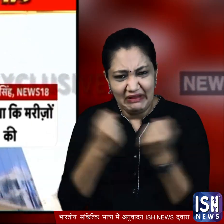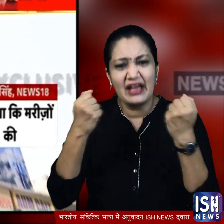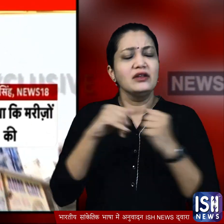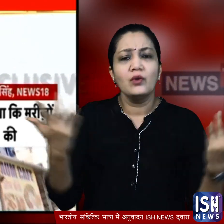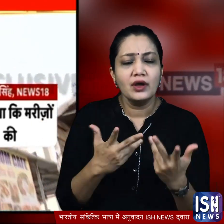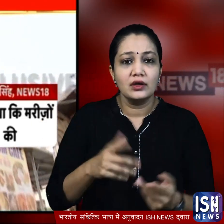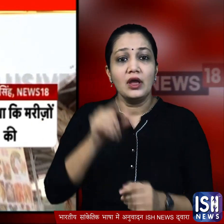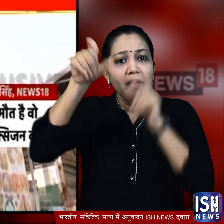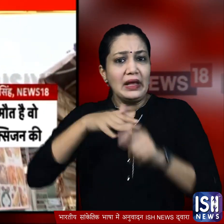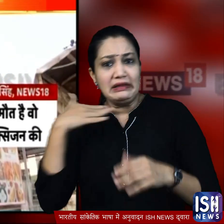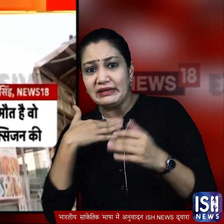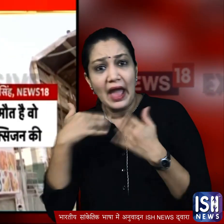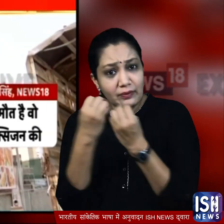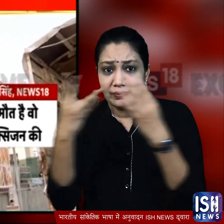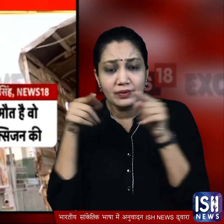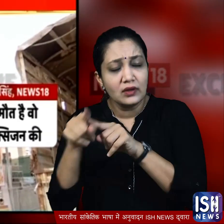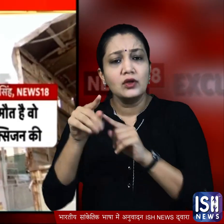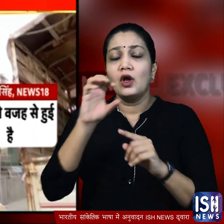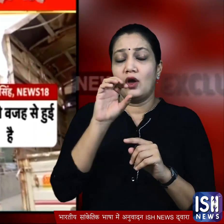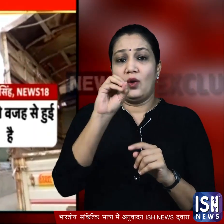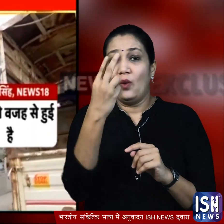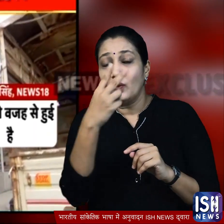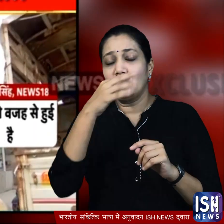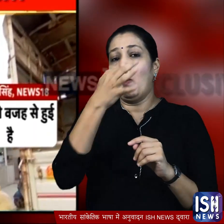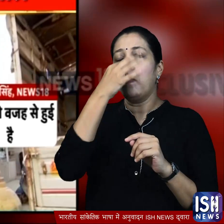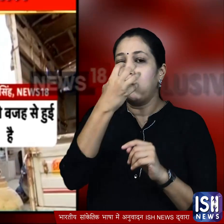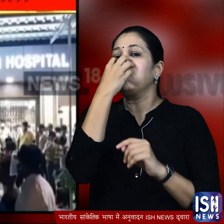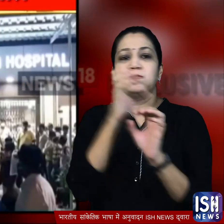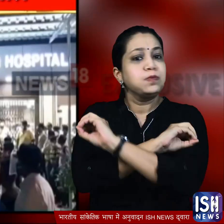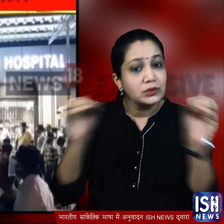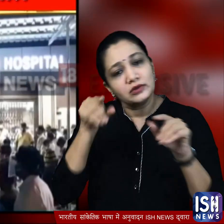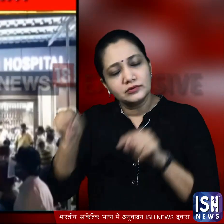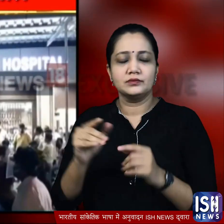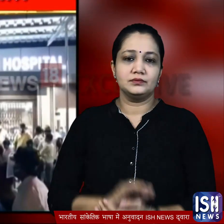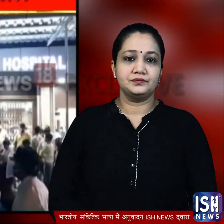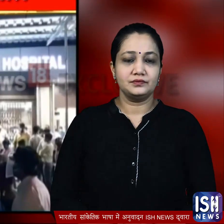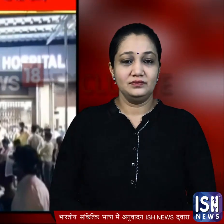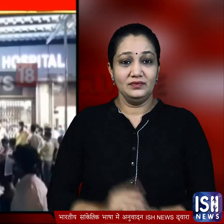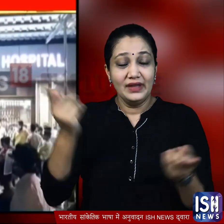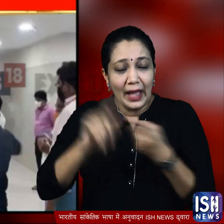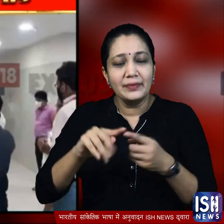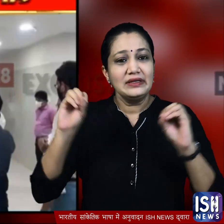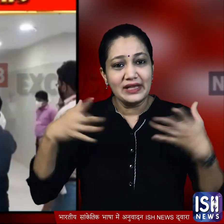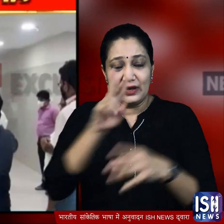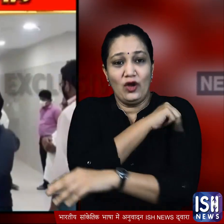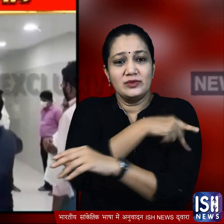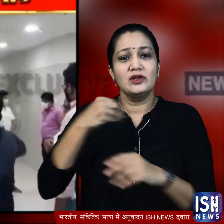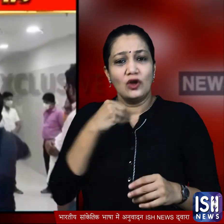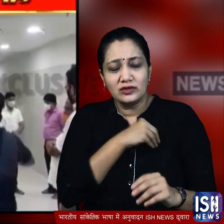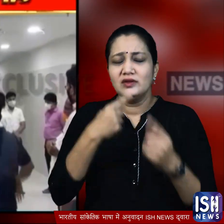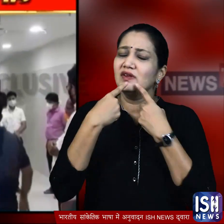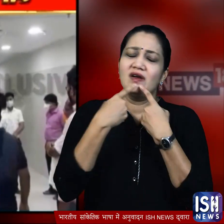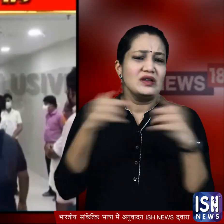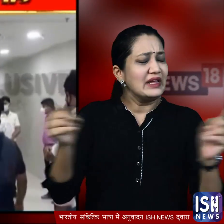किया था कि मरीजों की जो मौत है वो ऑक्सीजन की कमी के चलते हुई है। जिस बात पर ये पूरा विवाद शुरू हुआ उसे अस्पताल के डॉक्टरों